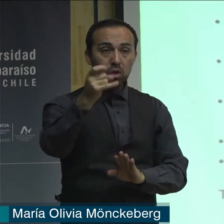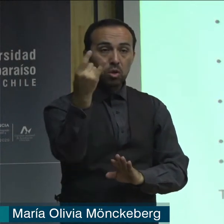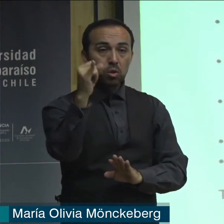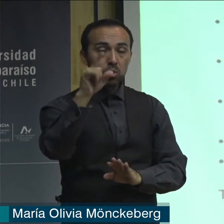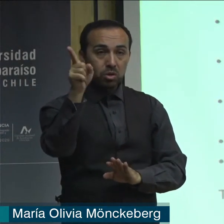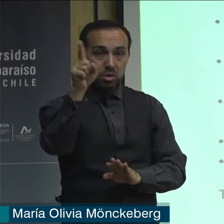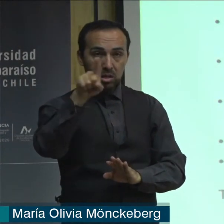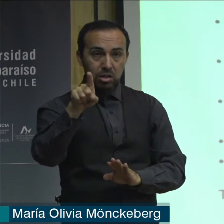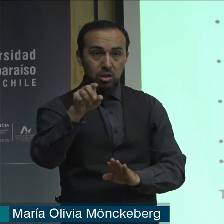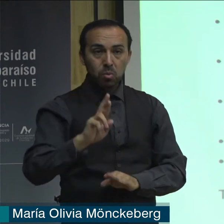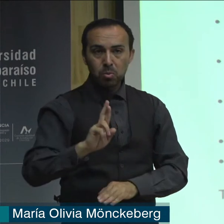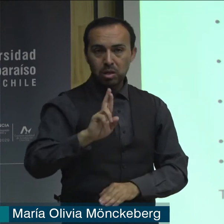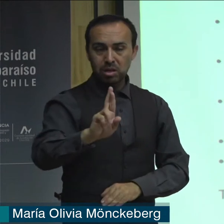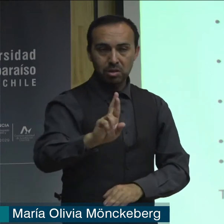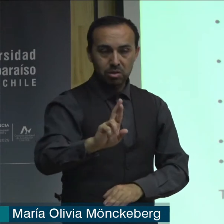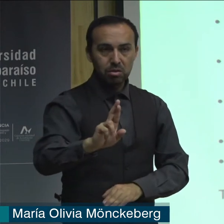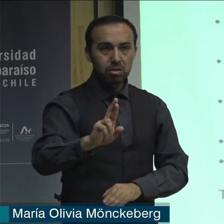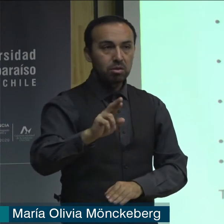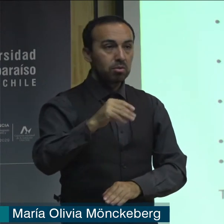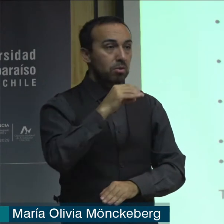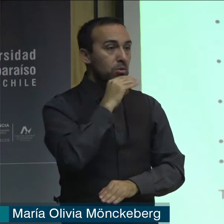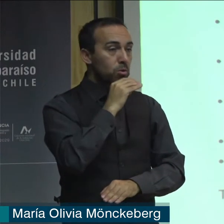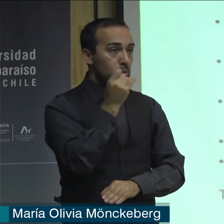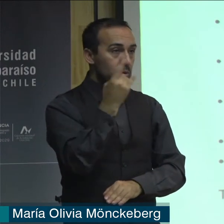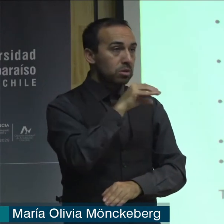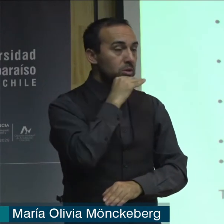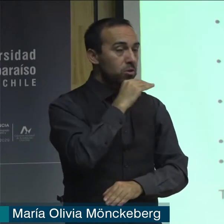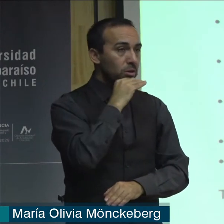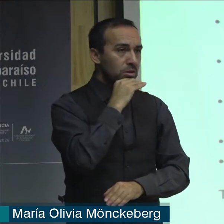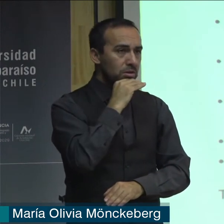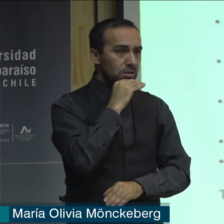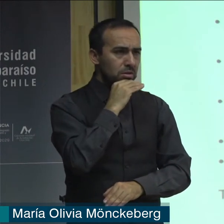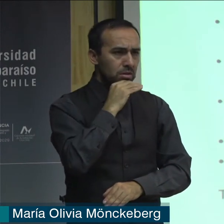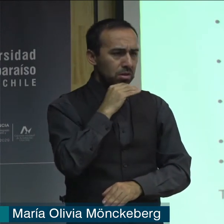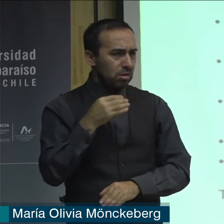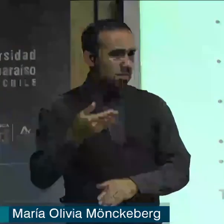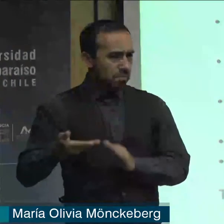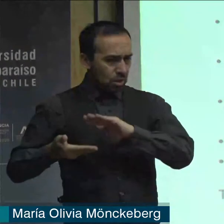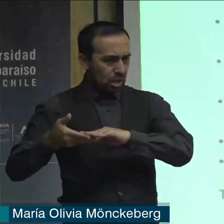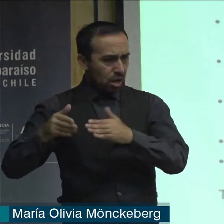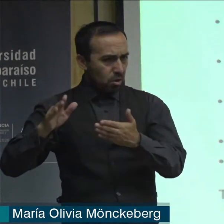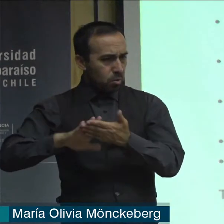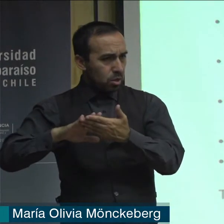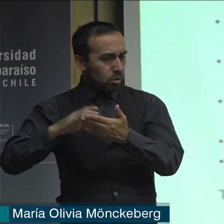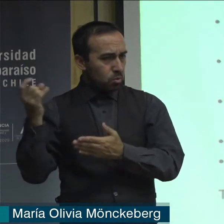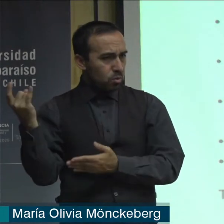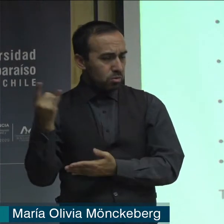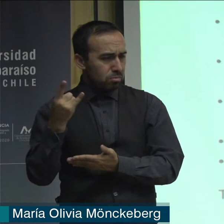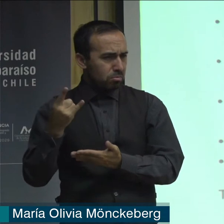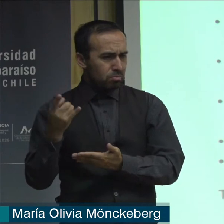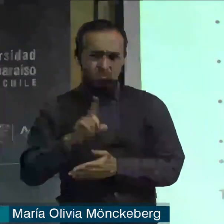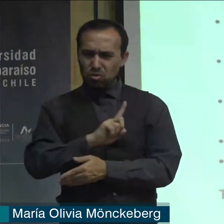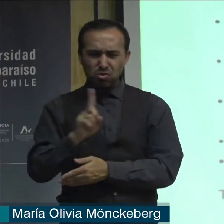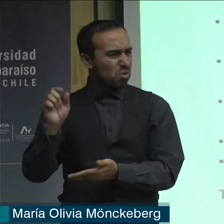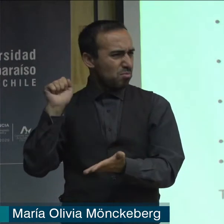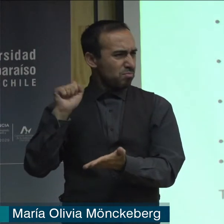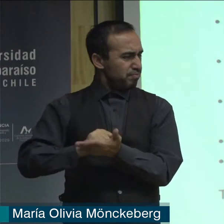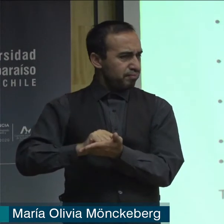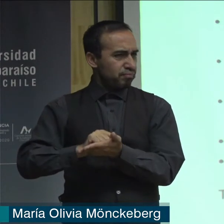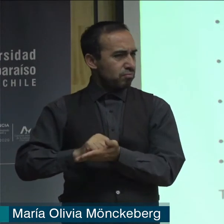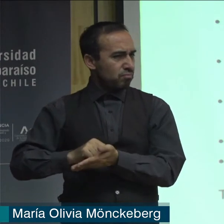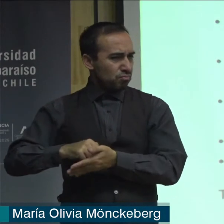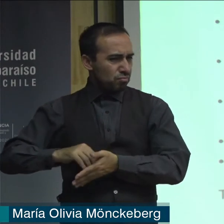a clericos en Concepción y se levantaron las comunidades en movimientos que eran